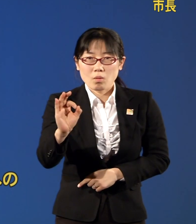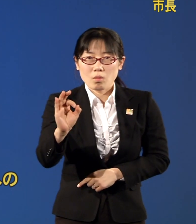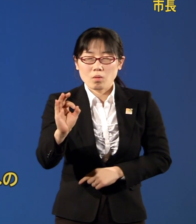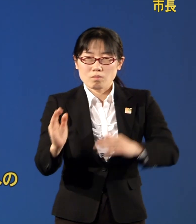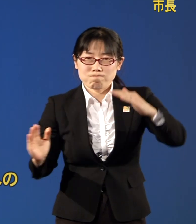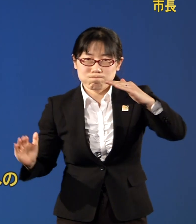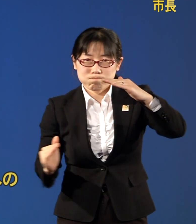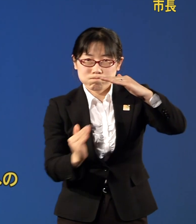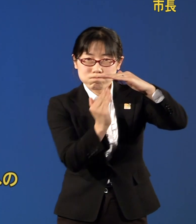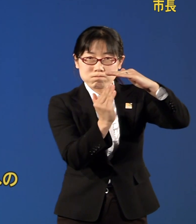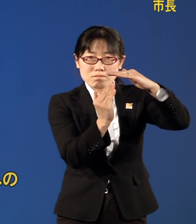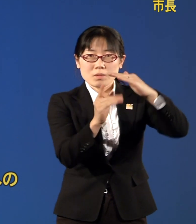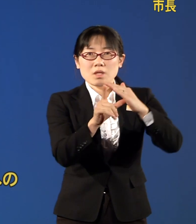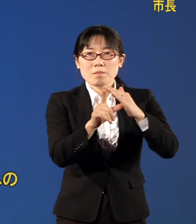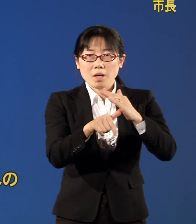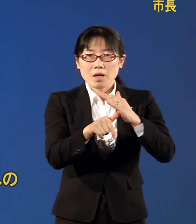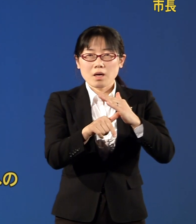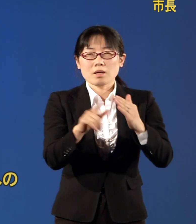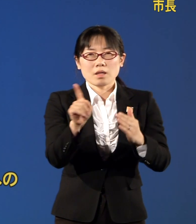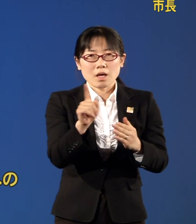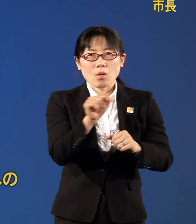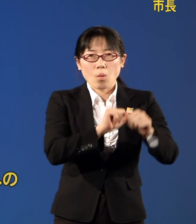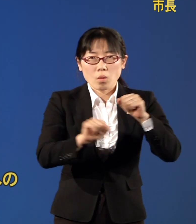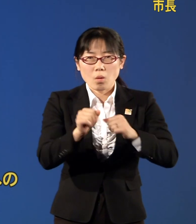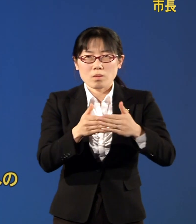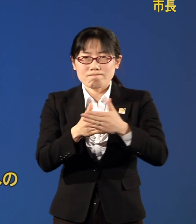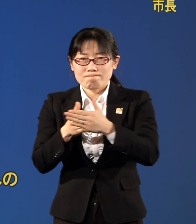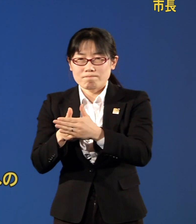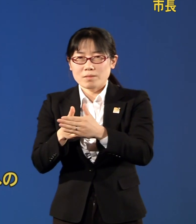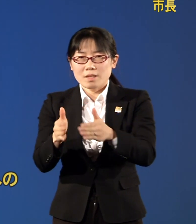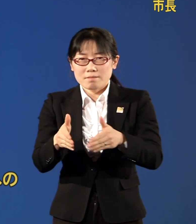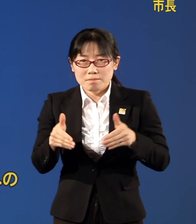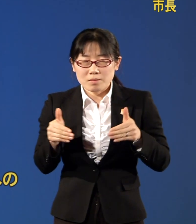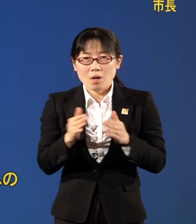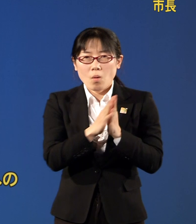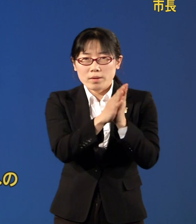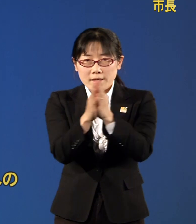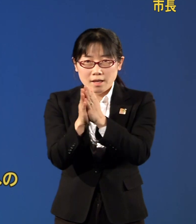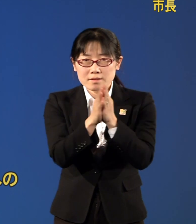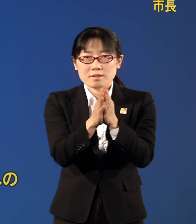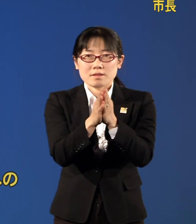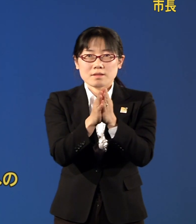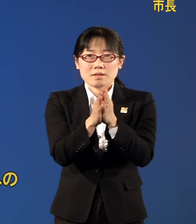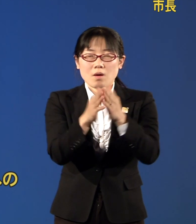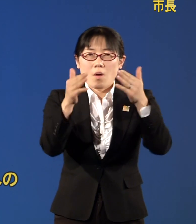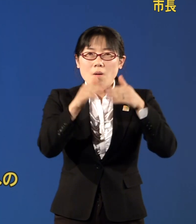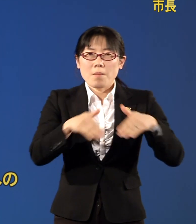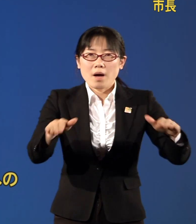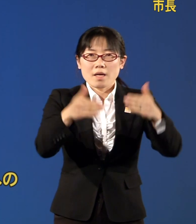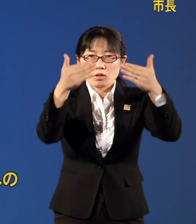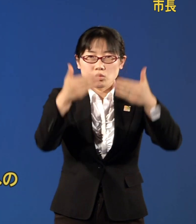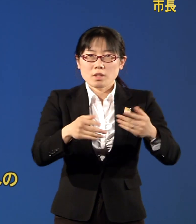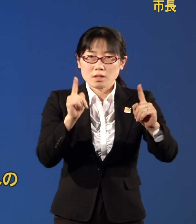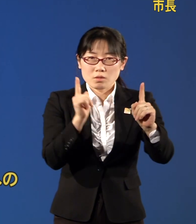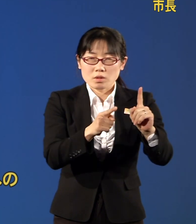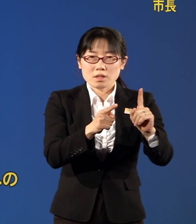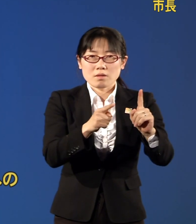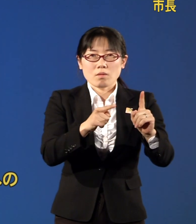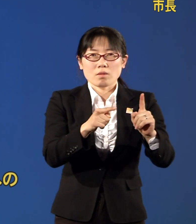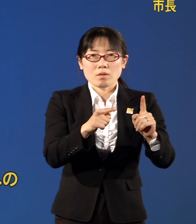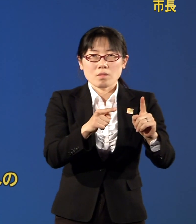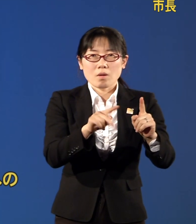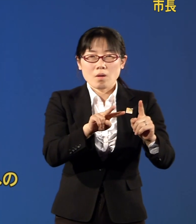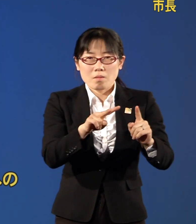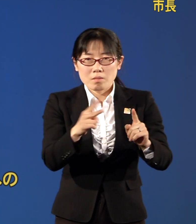ね、この何らかの行動制限をお願いをするということ、まん延防止等重点措置への移行ということ